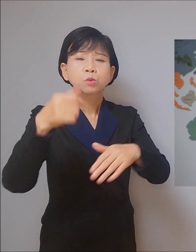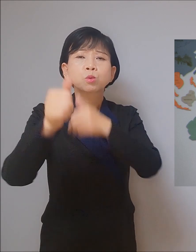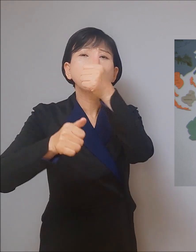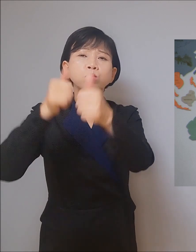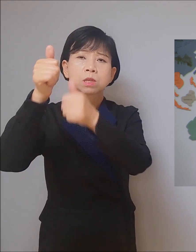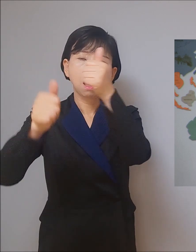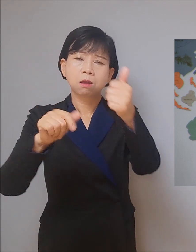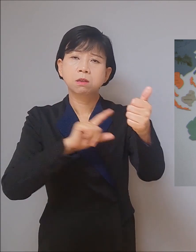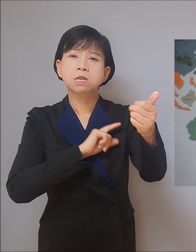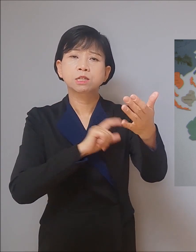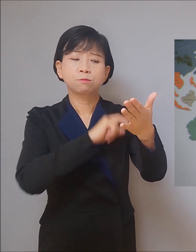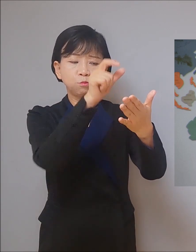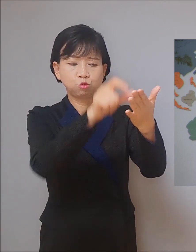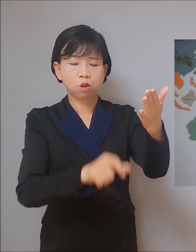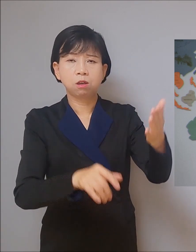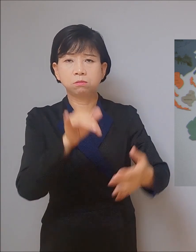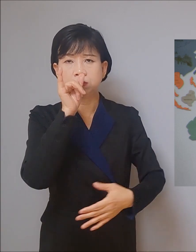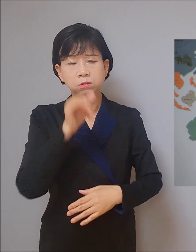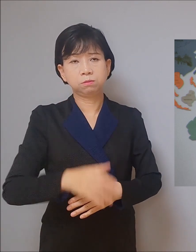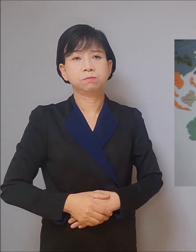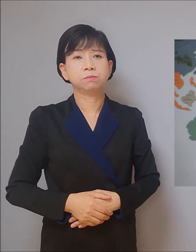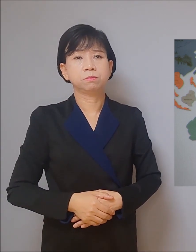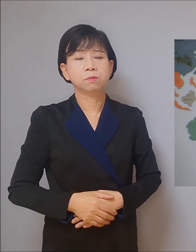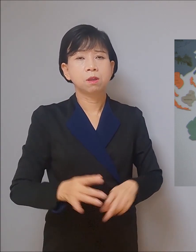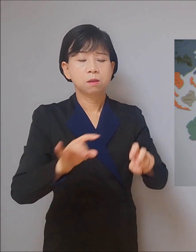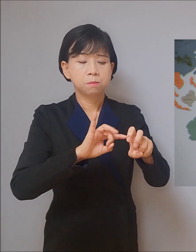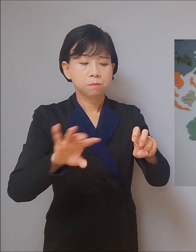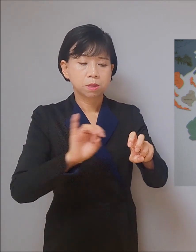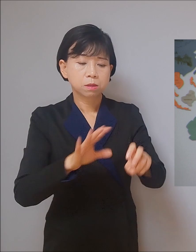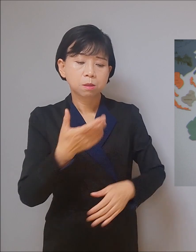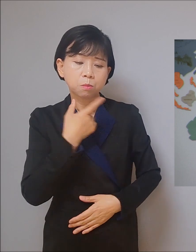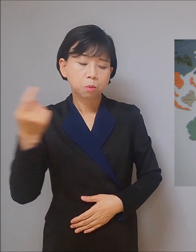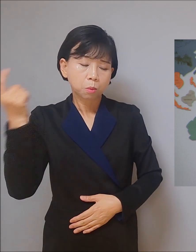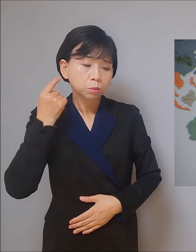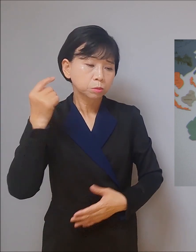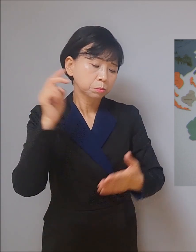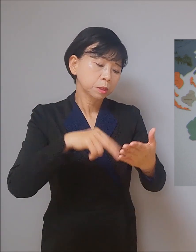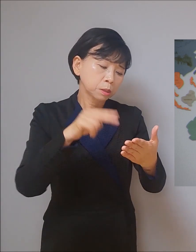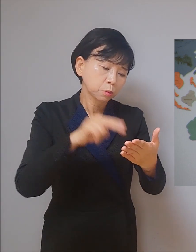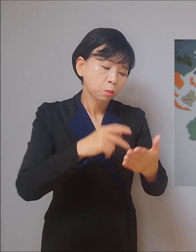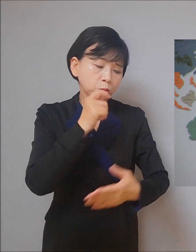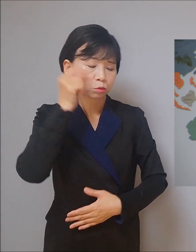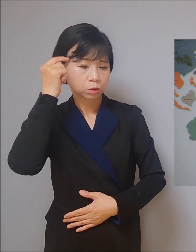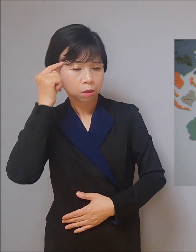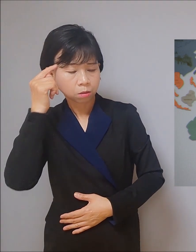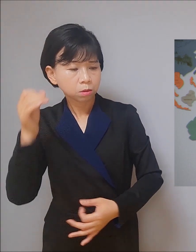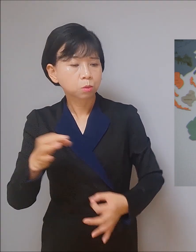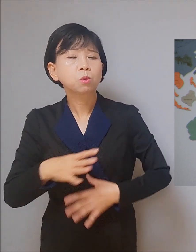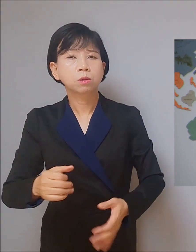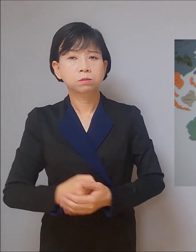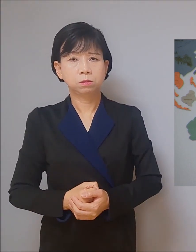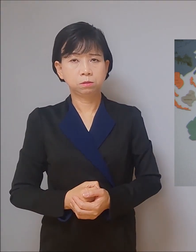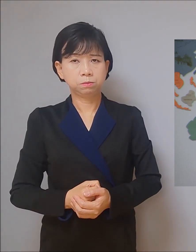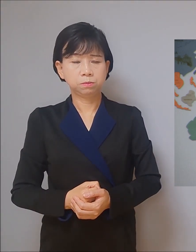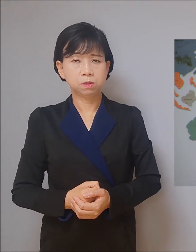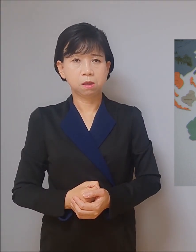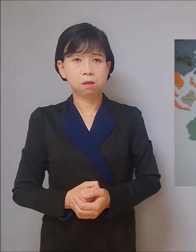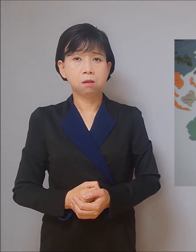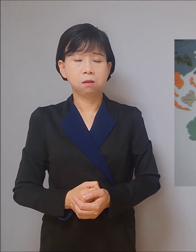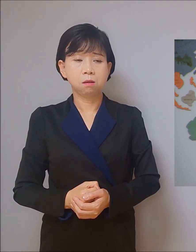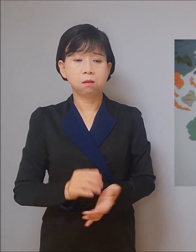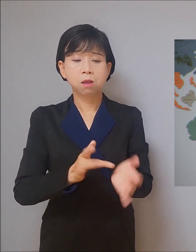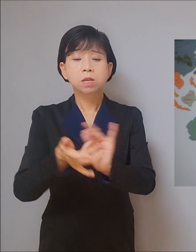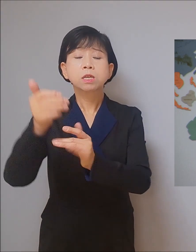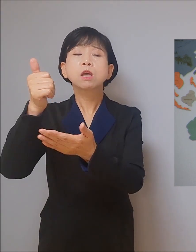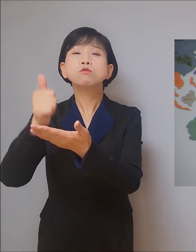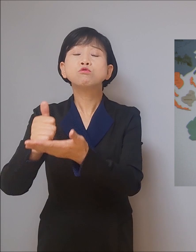마태복음 1장을 읽고 또 읽고 묵상하다가 저도 깜짝 놀란 겁니다. 그럼 어찌 이들의 이름이 예수님의 이름과